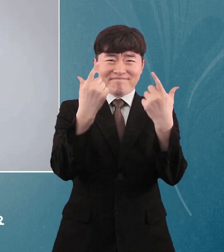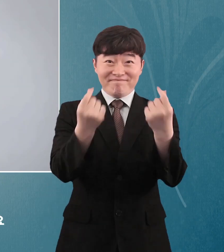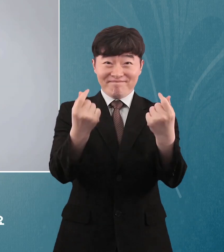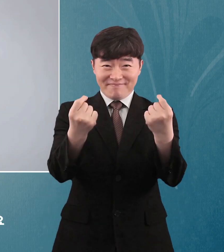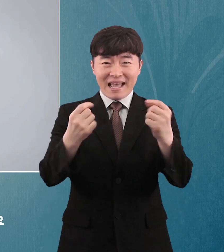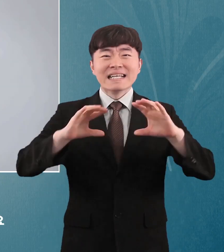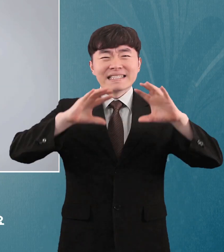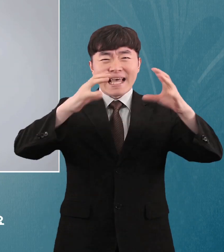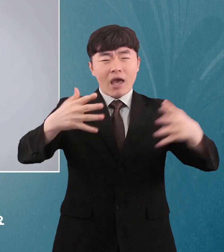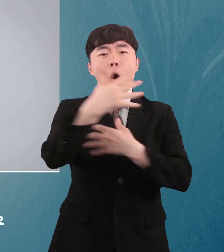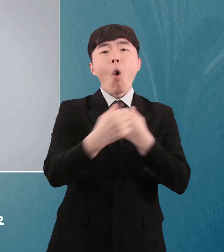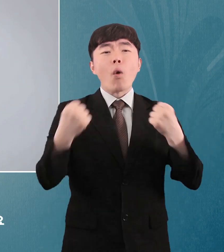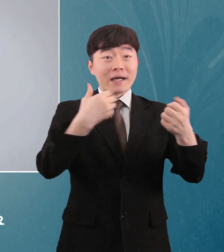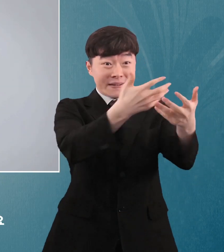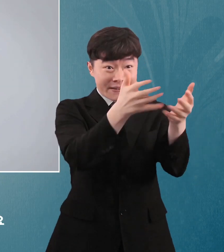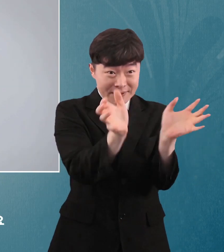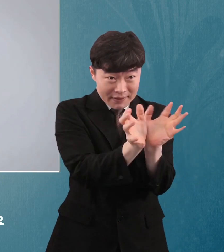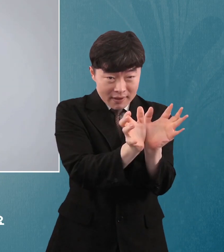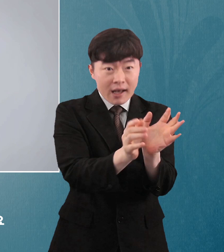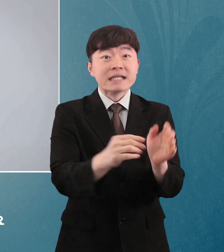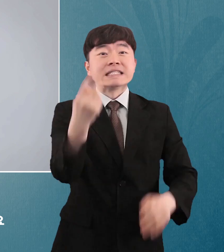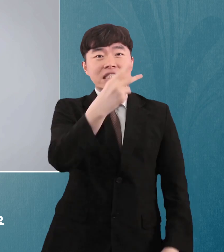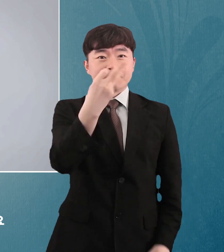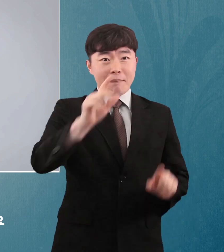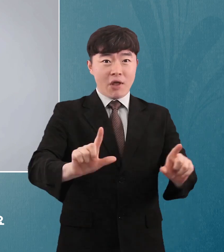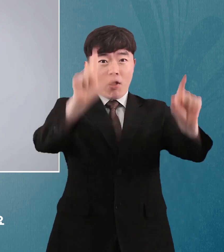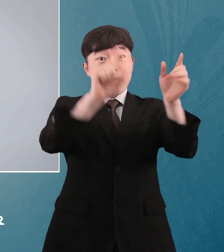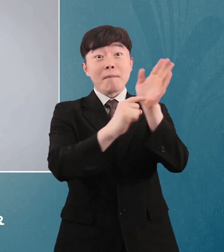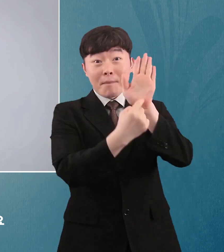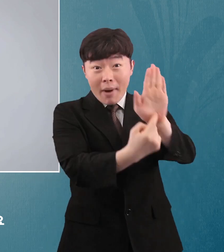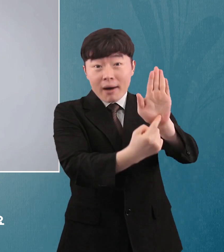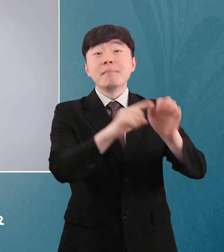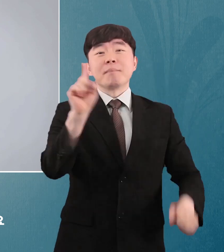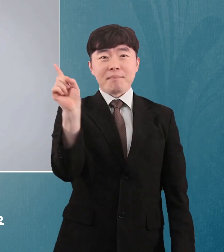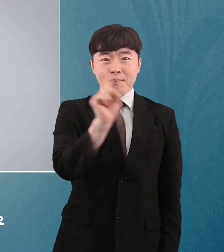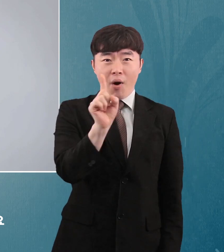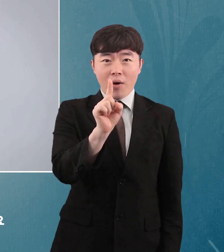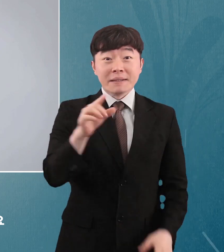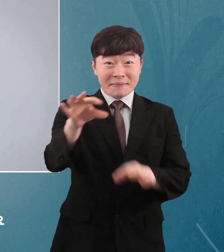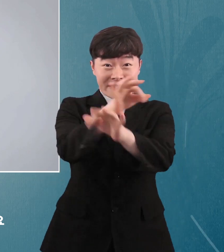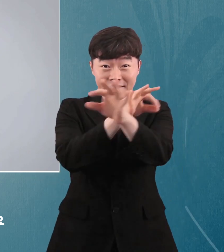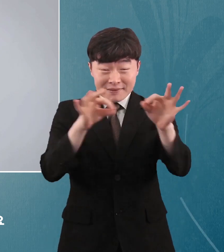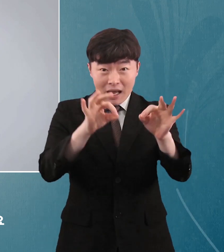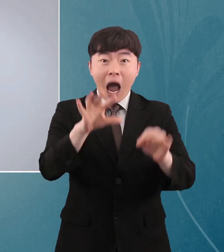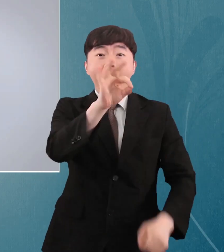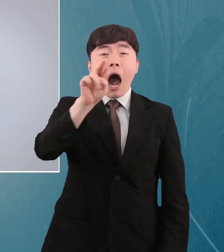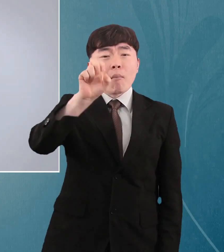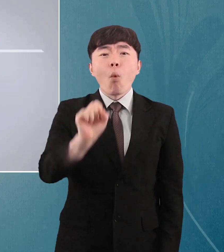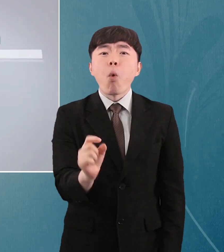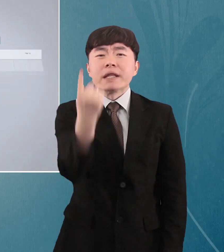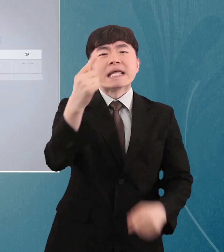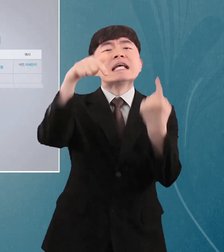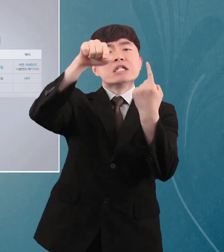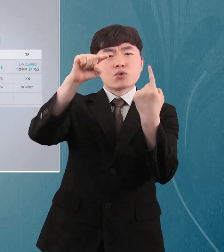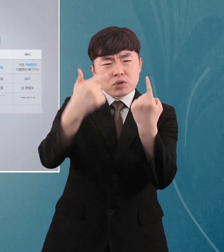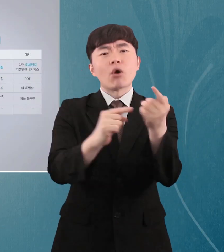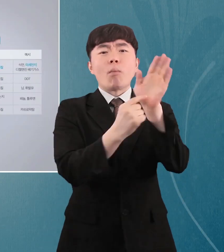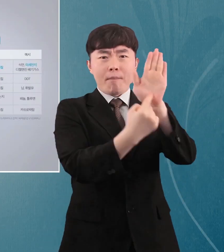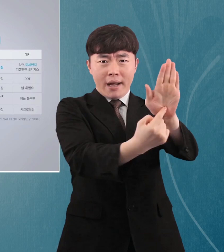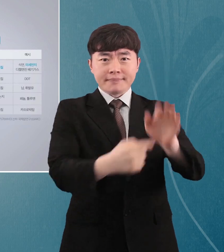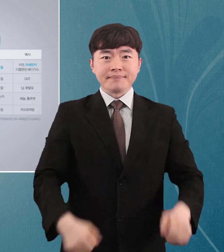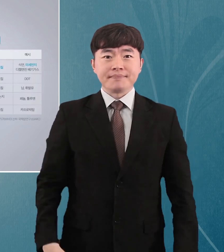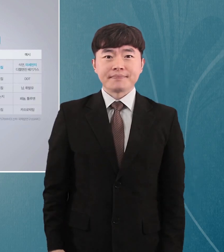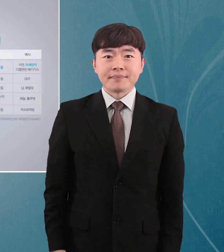맞습니다. 세계보건기구에서 2013년에 미세먼지를 1군 발암물질로 지정했는데요. 1군